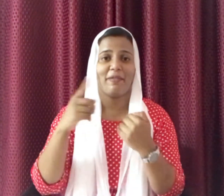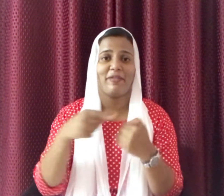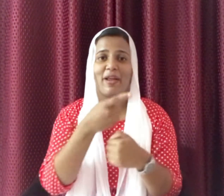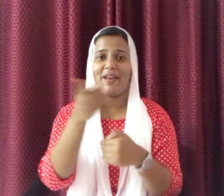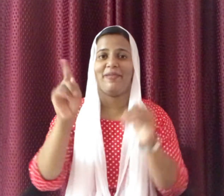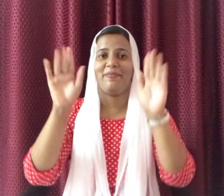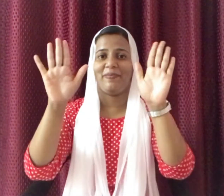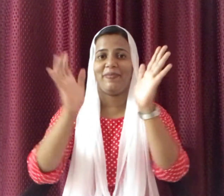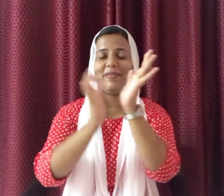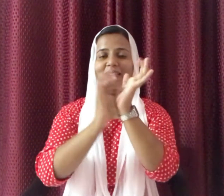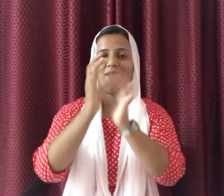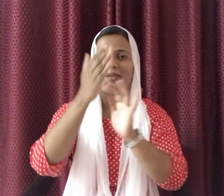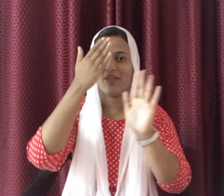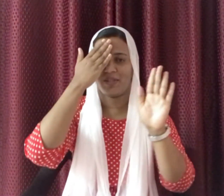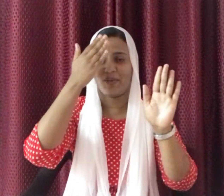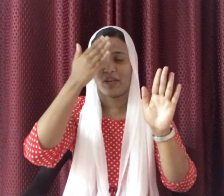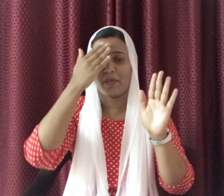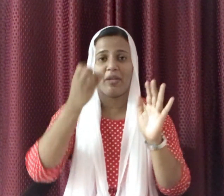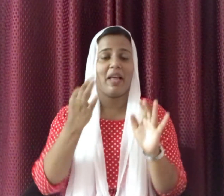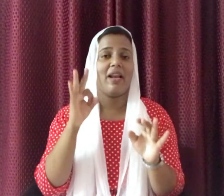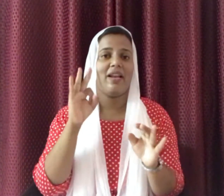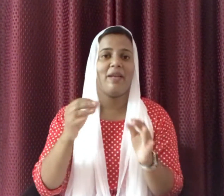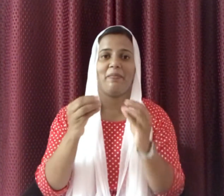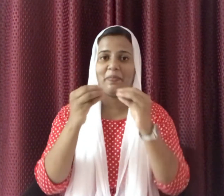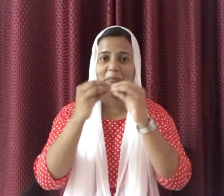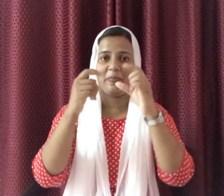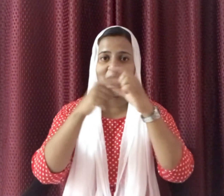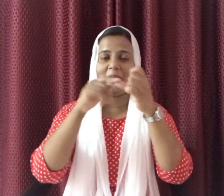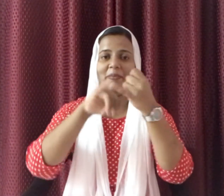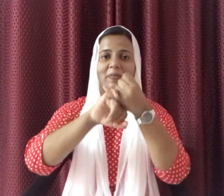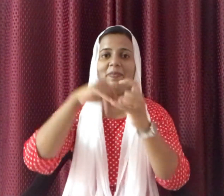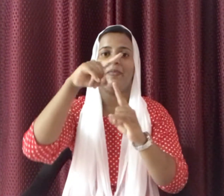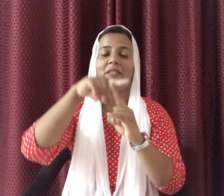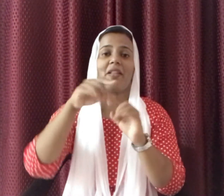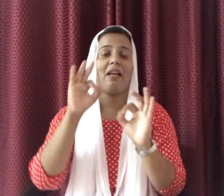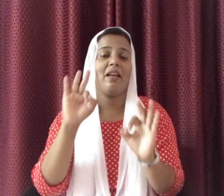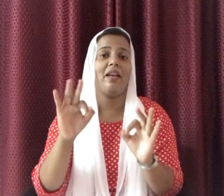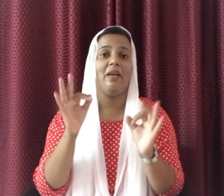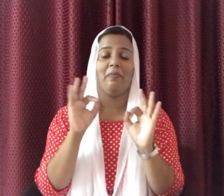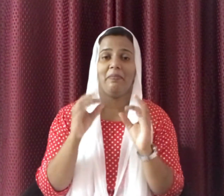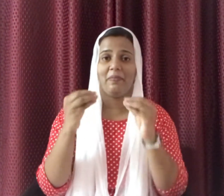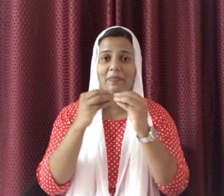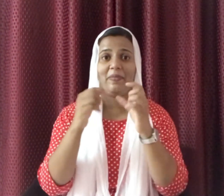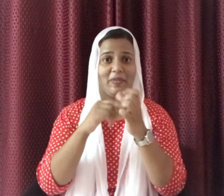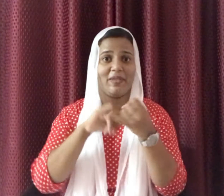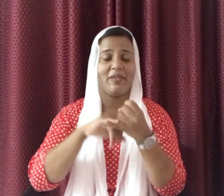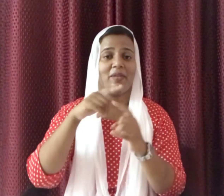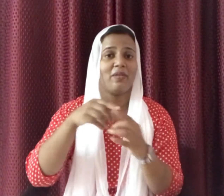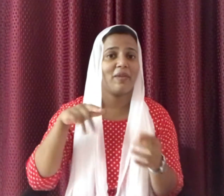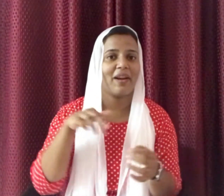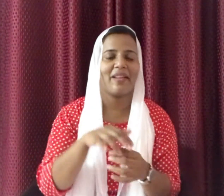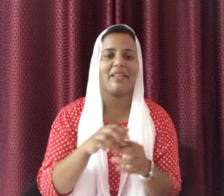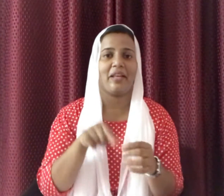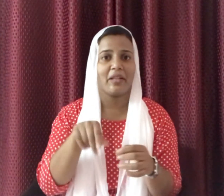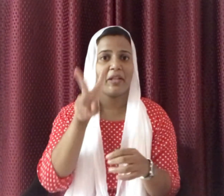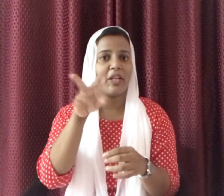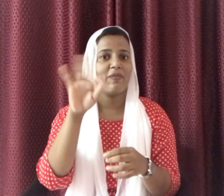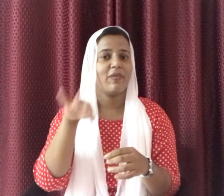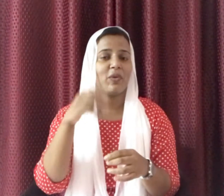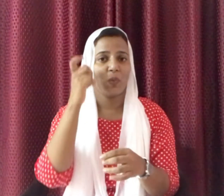ഉയർത്തി ഒന്നുകൂടുന്ന സ്തോത്രം പറഞ്ഞ് കർത്താവ് എത്ര ശ്രേഷ്ഠമായിട്ടാണ് നമ്മളെ ഈ ഫെബ്രുവരി മാസം നടത്തിയത്. ഈ 28-ാമത്തെ ദിവസം നമ്മൾ എത്തി നിൽക്കുമ്പോൾ കർത്താവ് ചെയ്ത നന്മകളെ